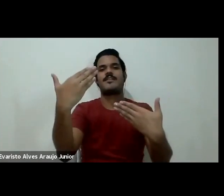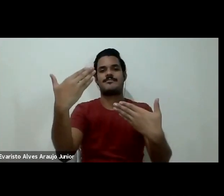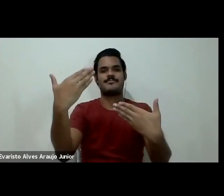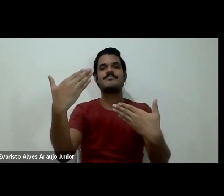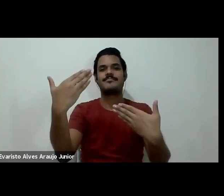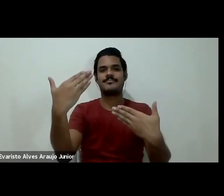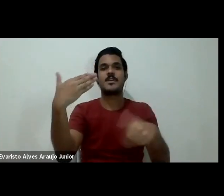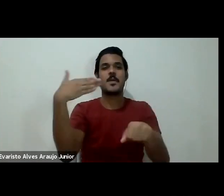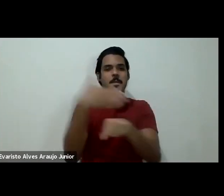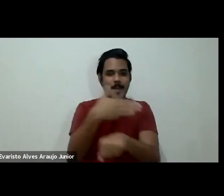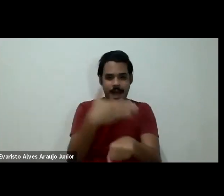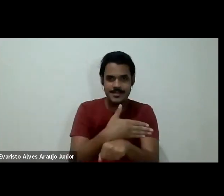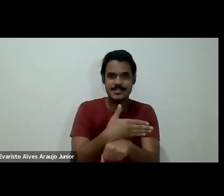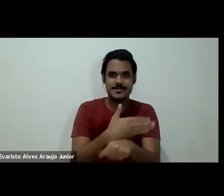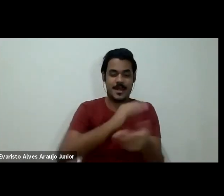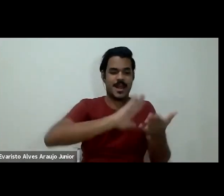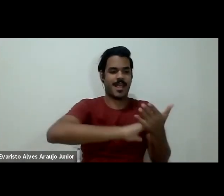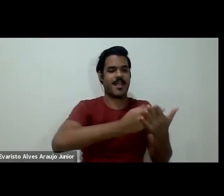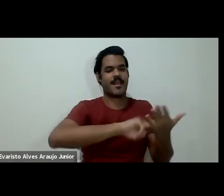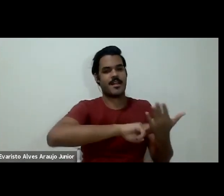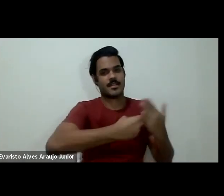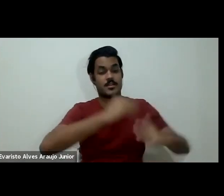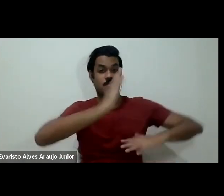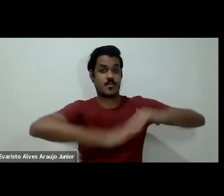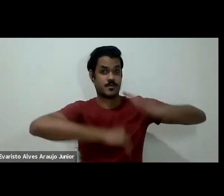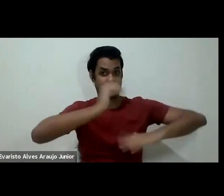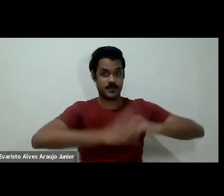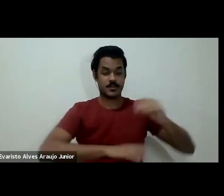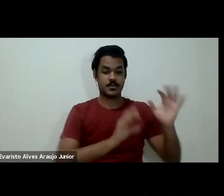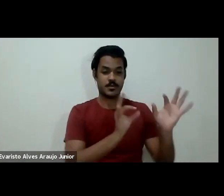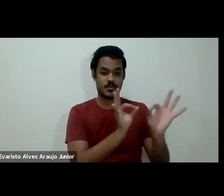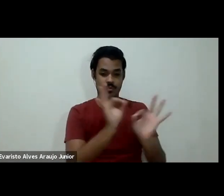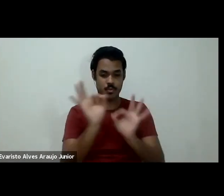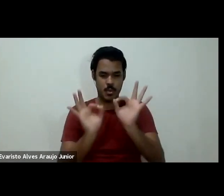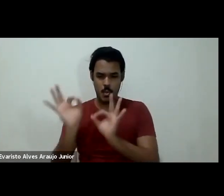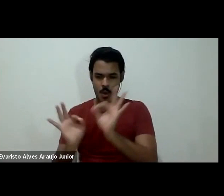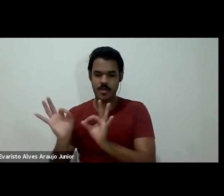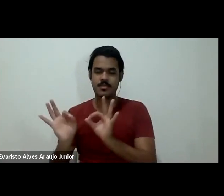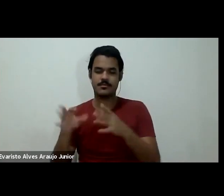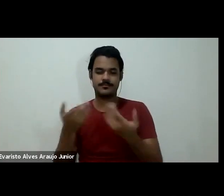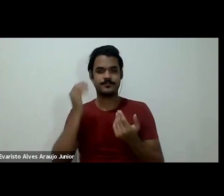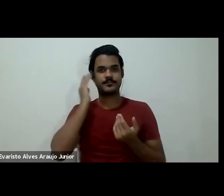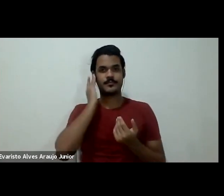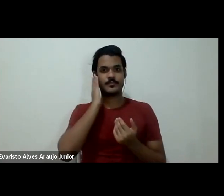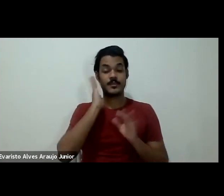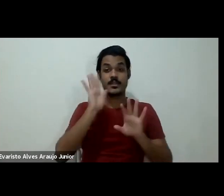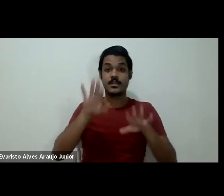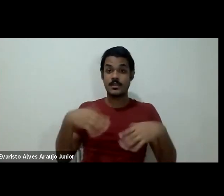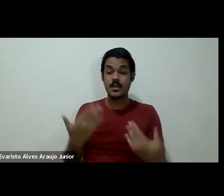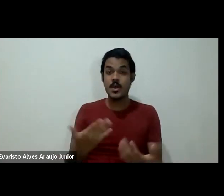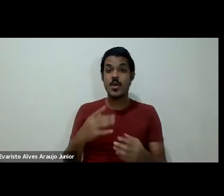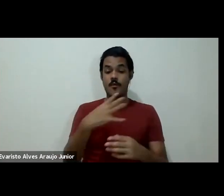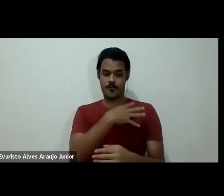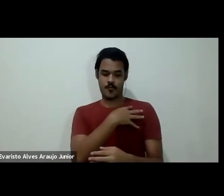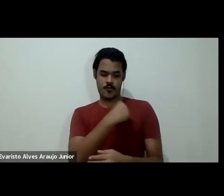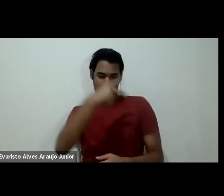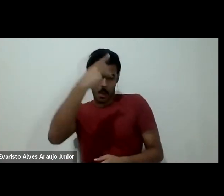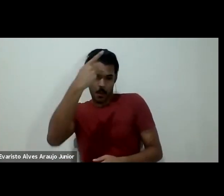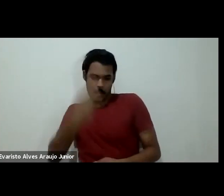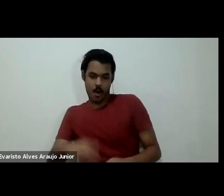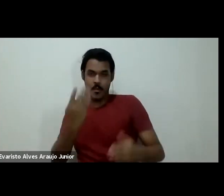por fazer parte dessa produção. E falando como filho de terreiro,